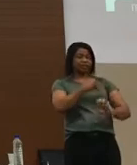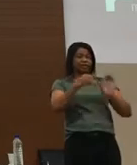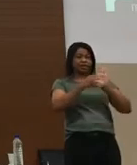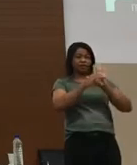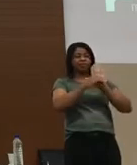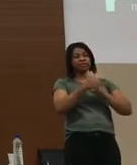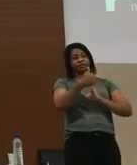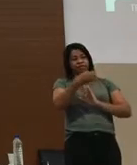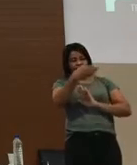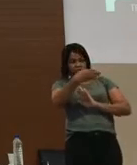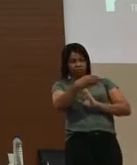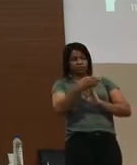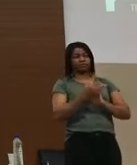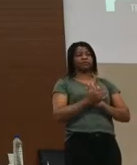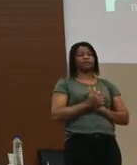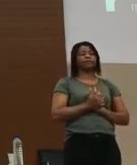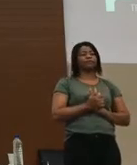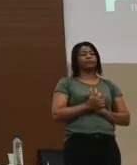capítulo 14.